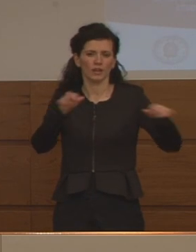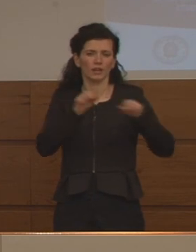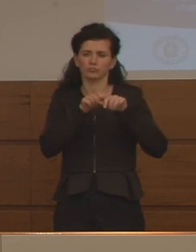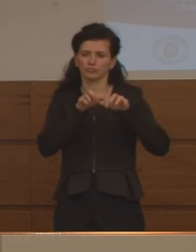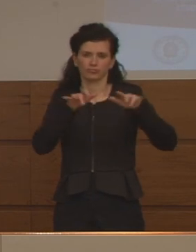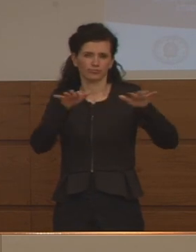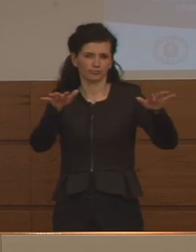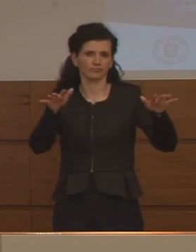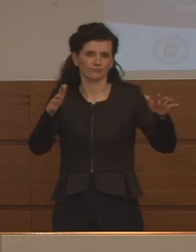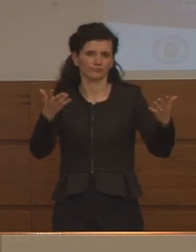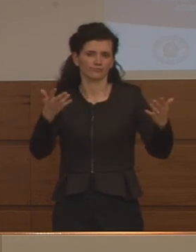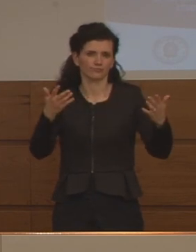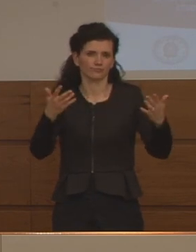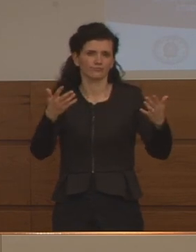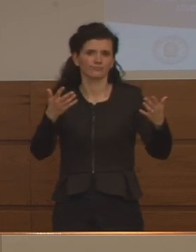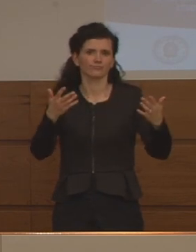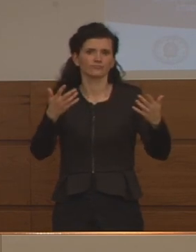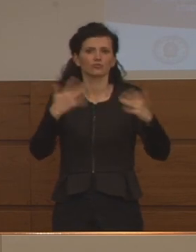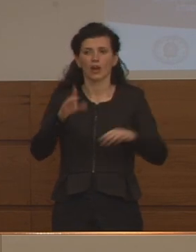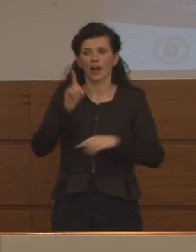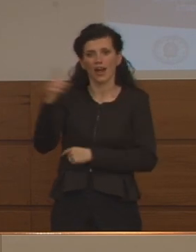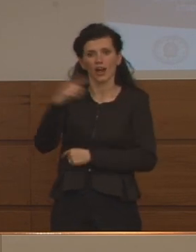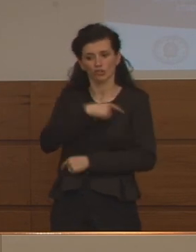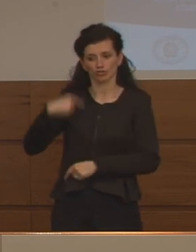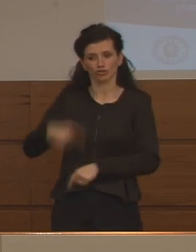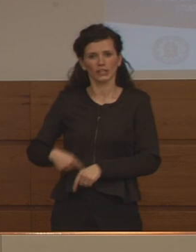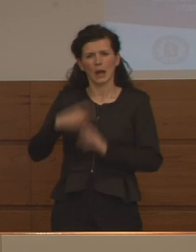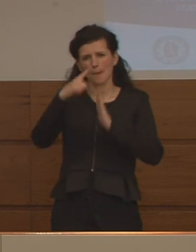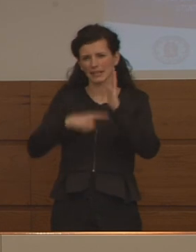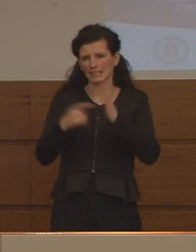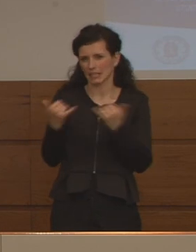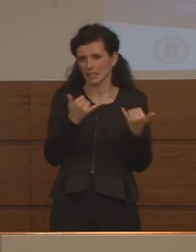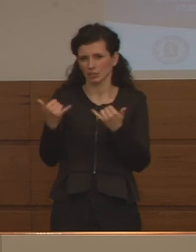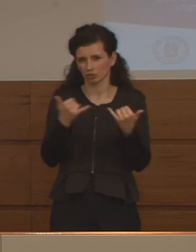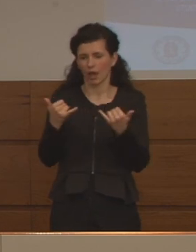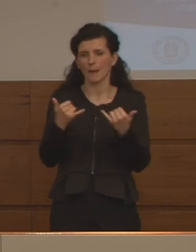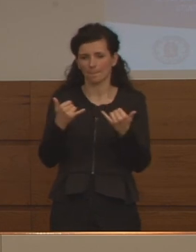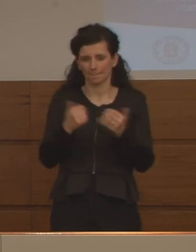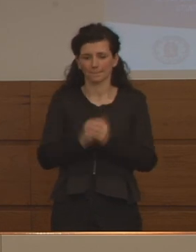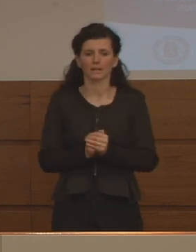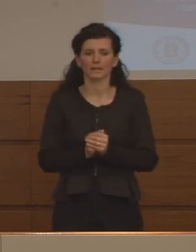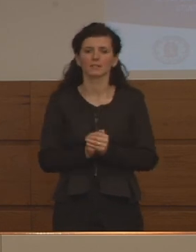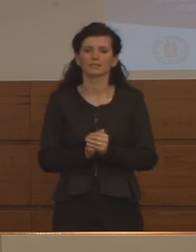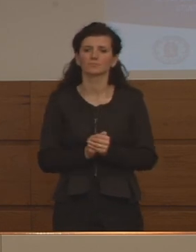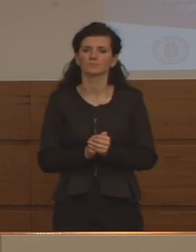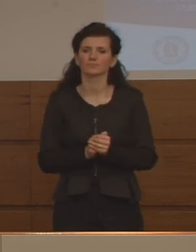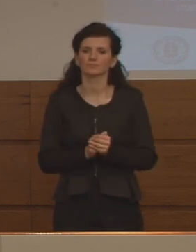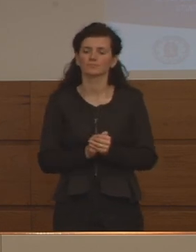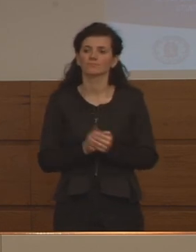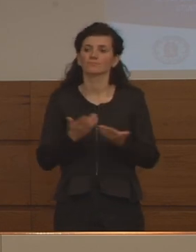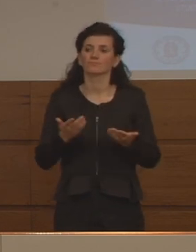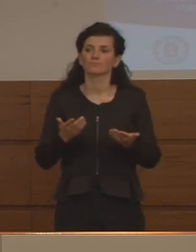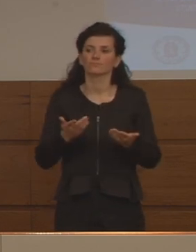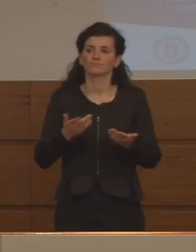mese di dicembre sappiamo che i soggetti che hanno